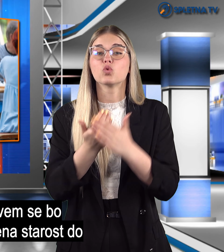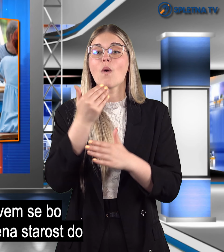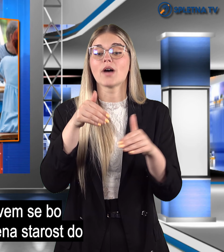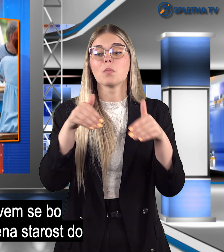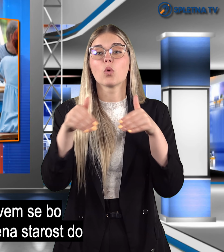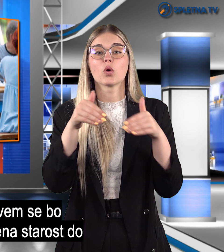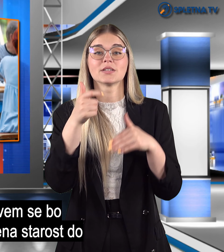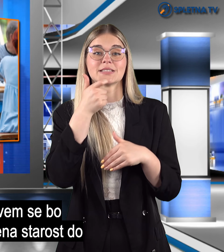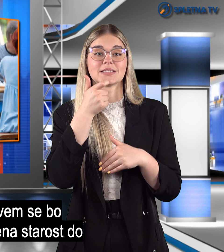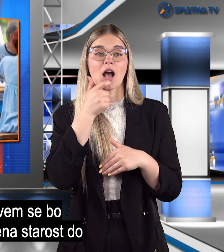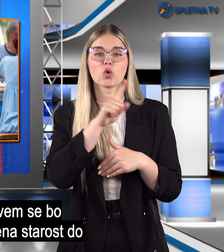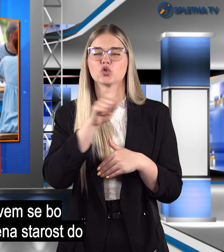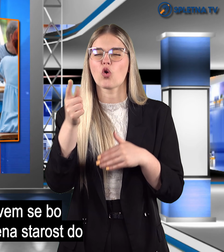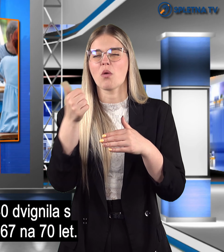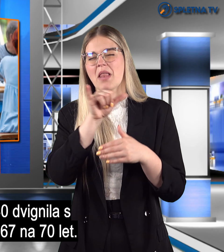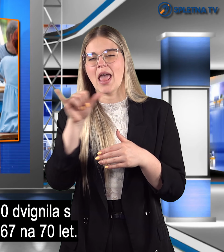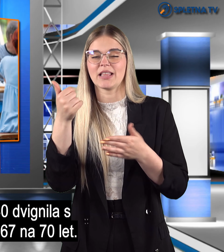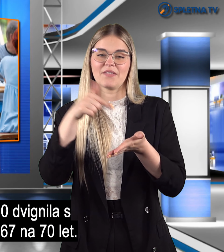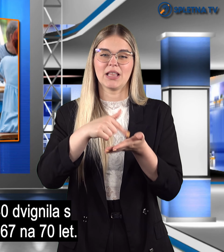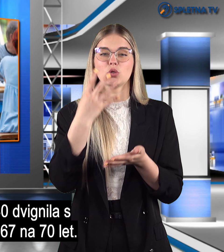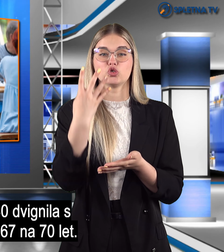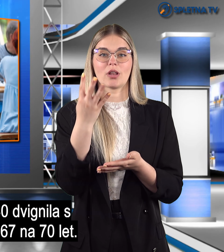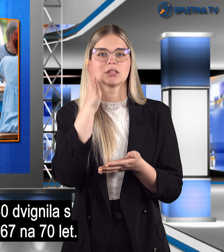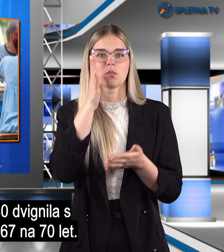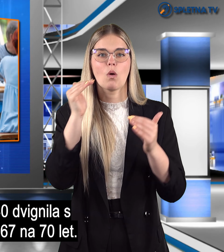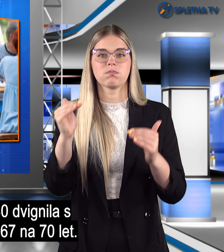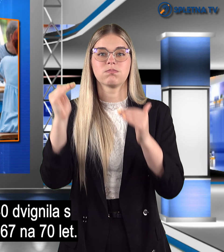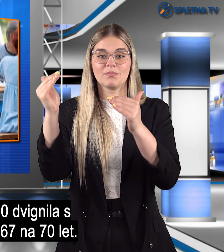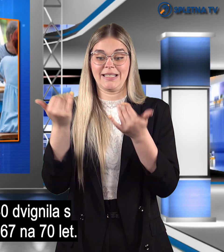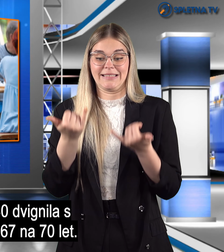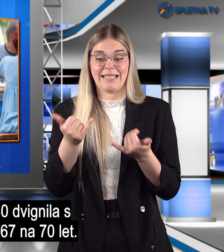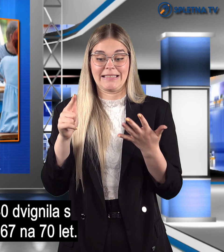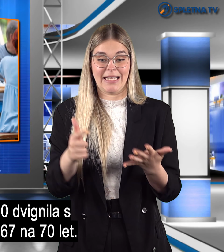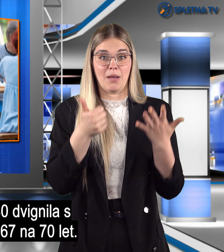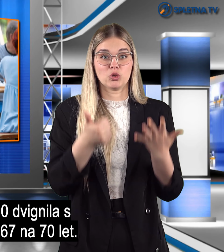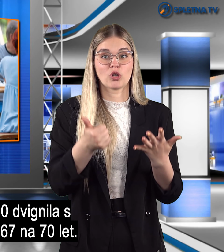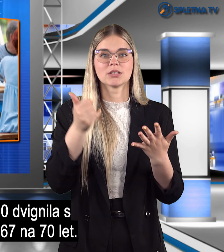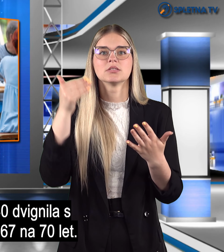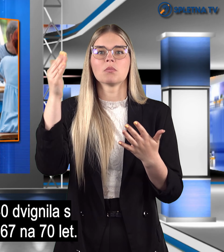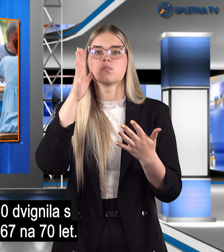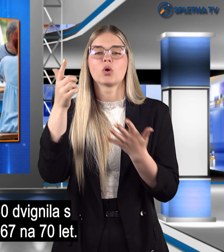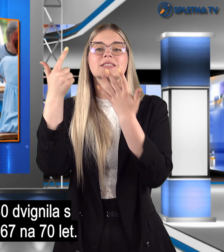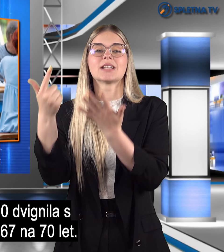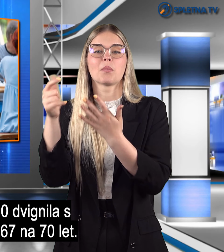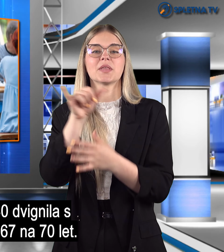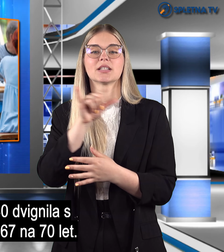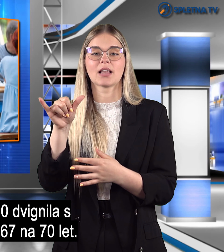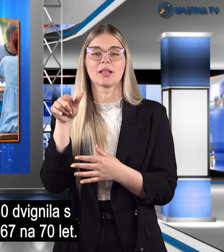bo upokojitvena starost do leta 2040 dvignila s sedanjih 67 na 70